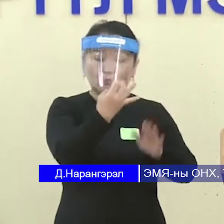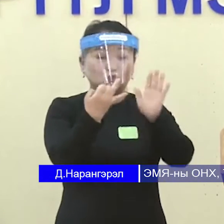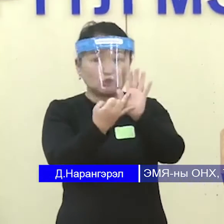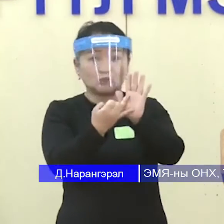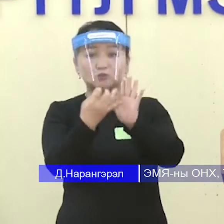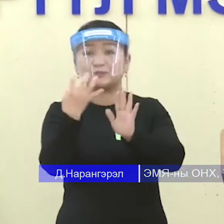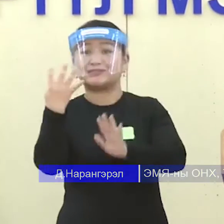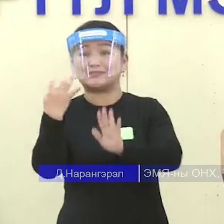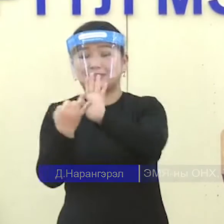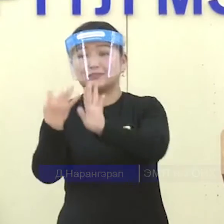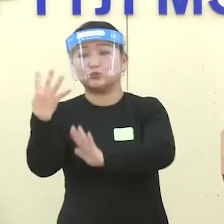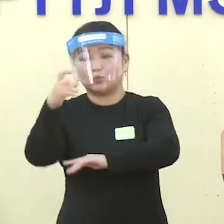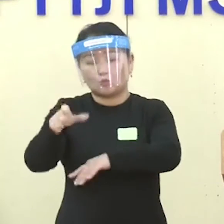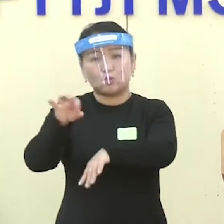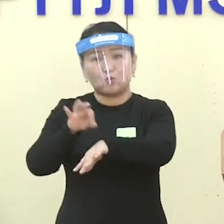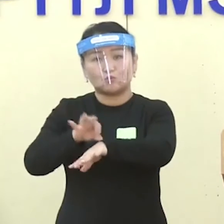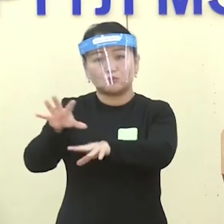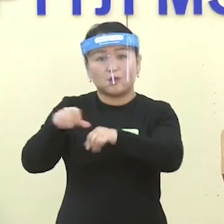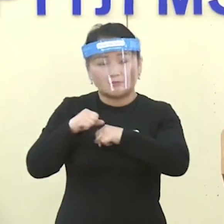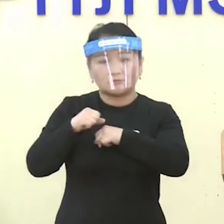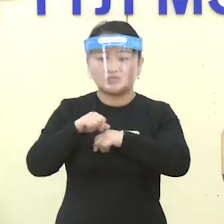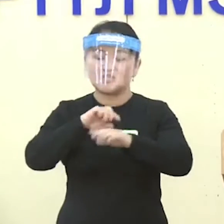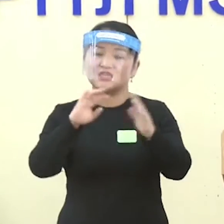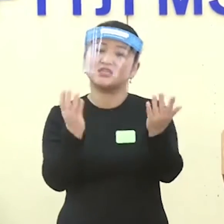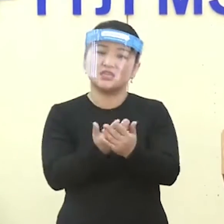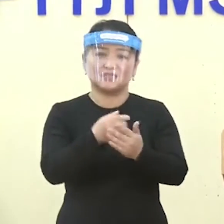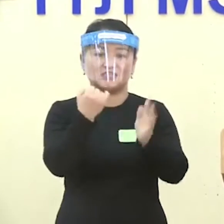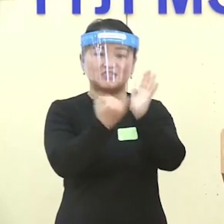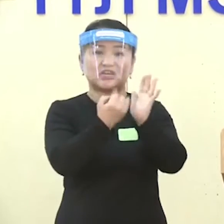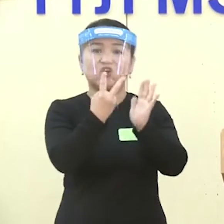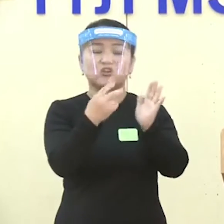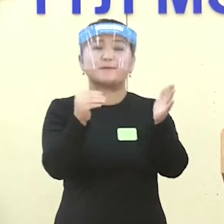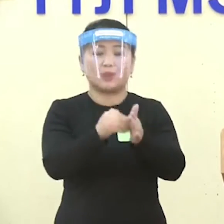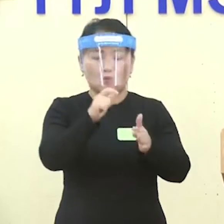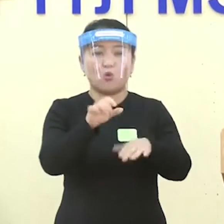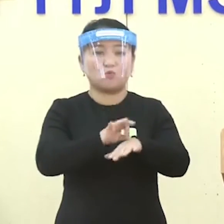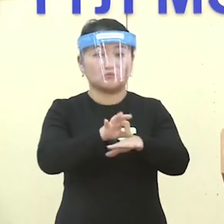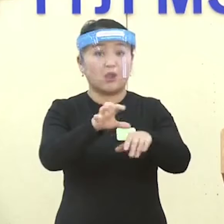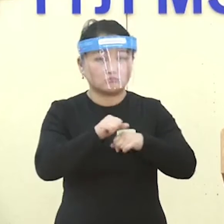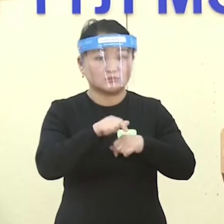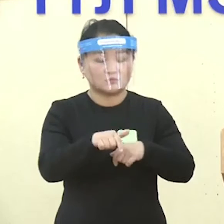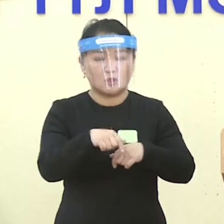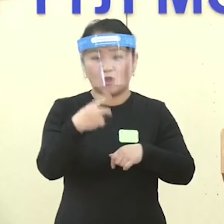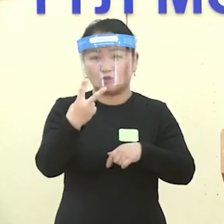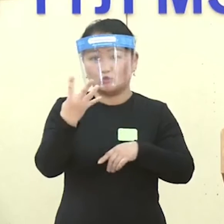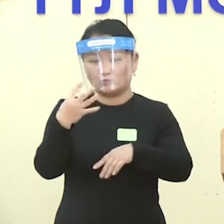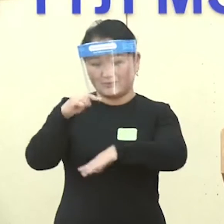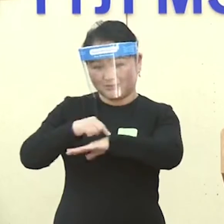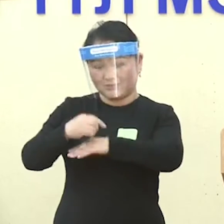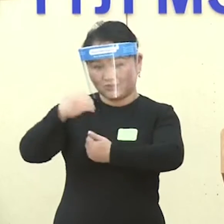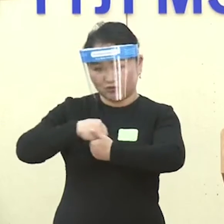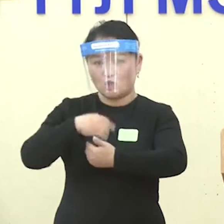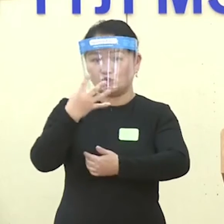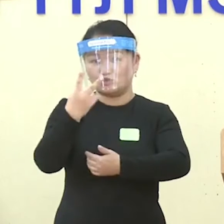jocte 12th who Aber's 22-жэг заагин 23-жэг хүгддооан 12th ун